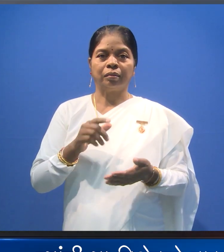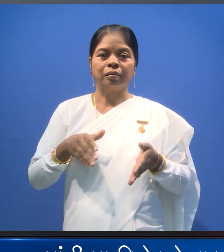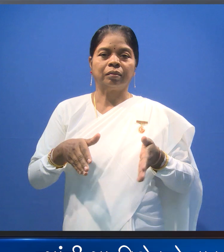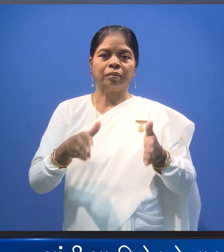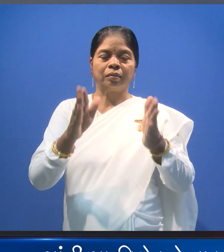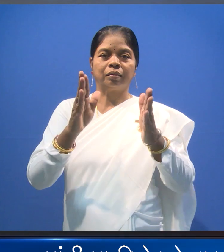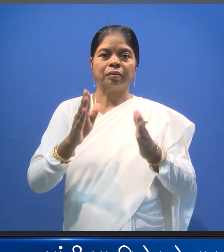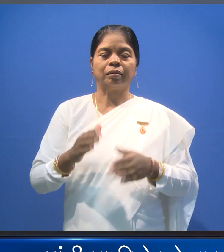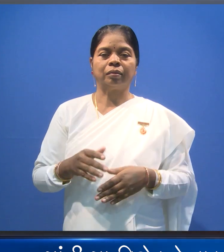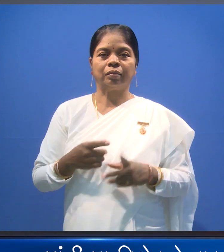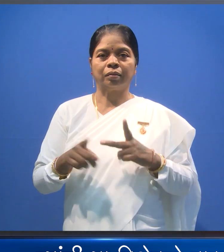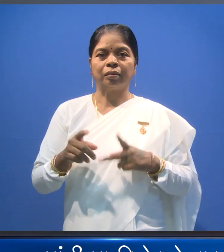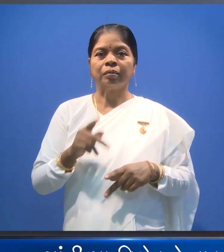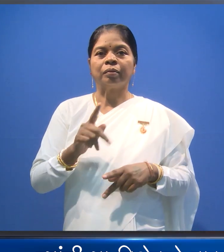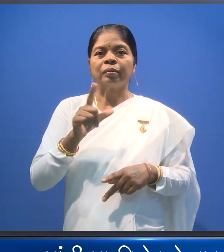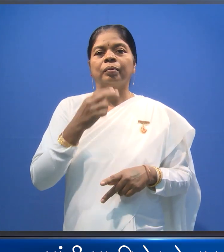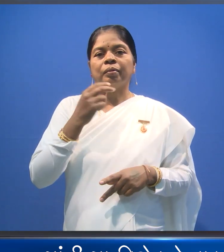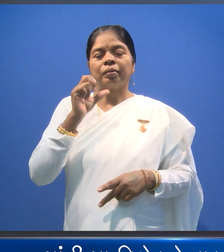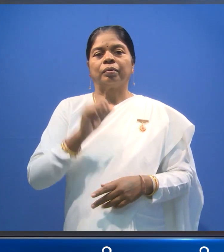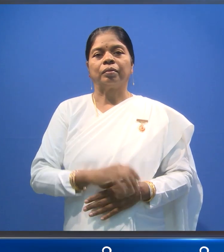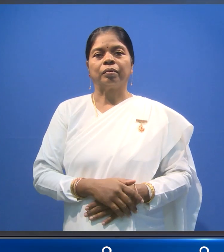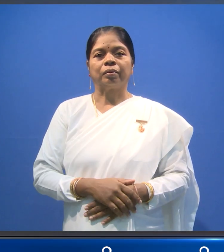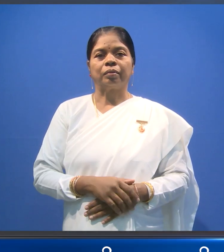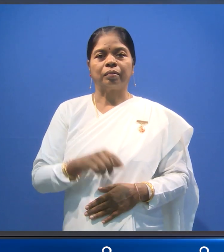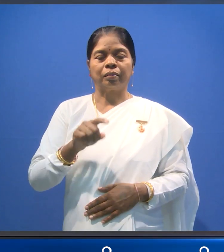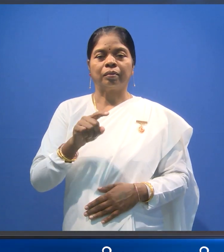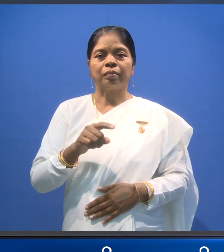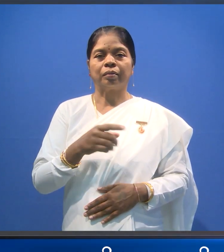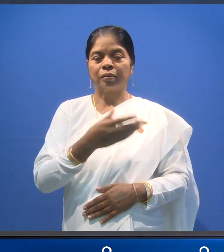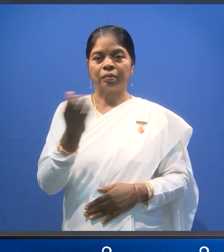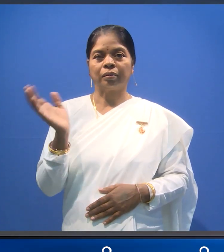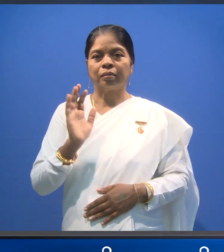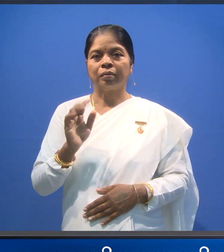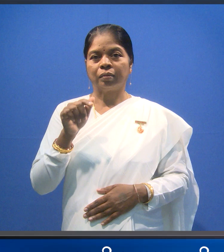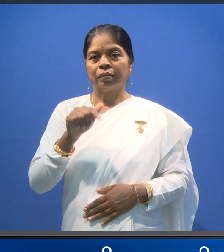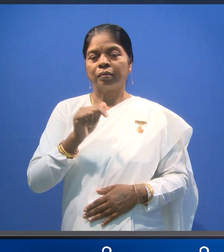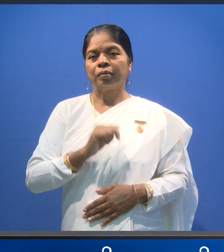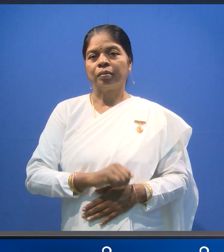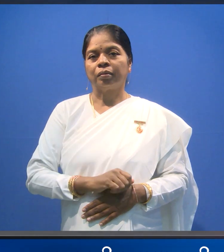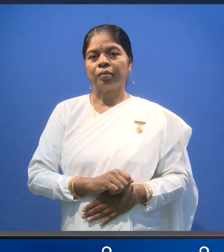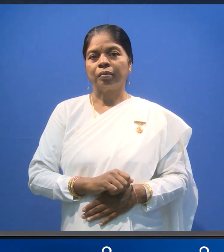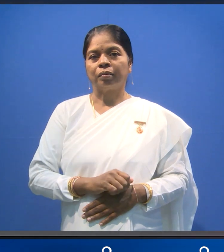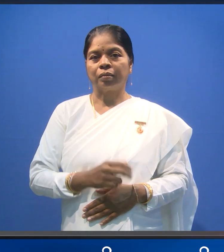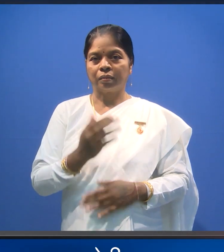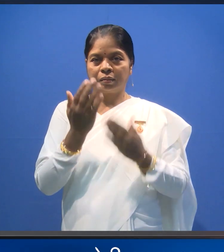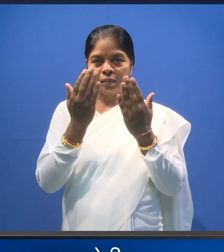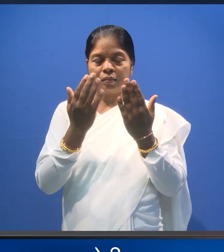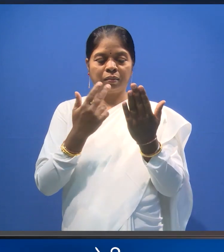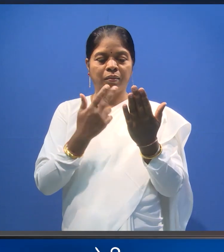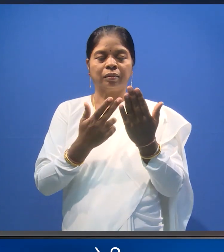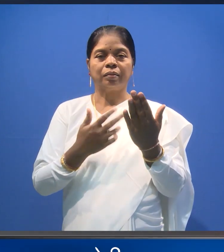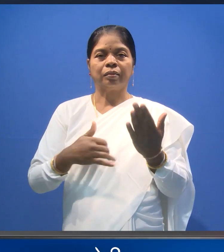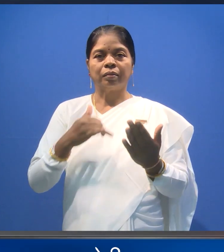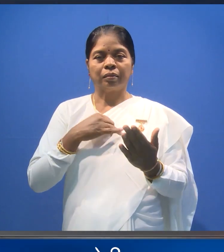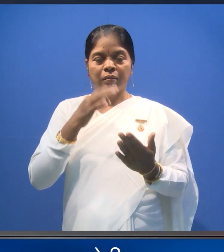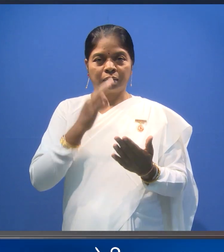दिशेकडे वाटचाल सुरू केली होती. तत्कालीन समाजातील स्थिती आरशाप्रमाणे आपल्या